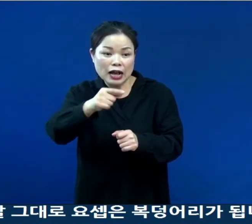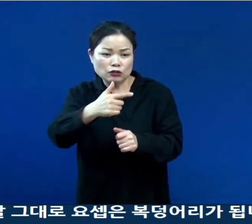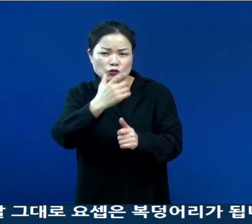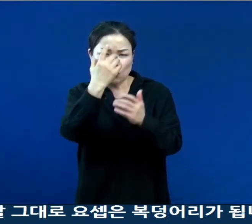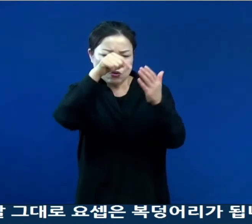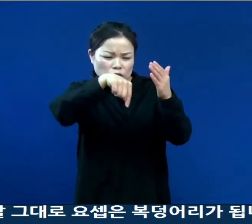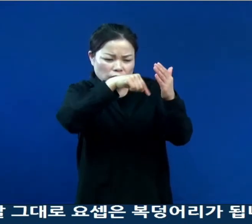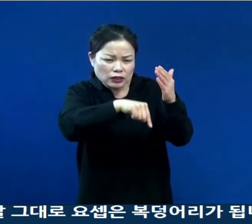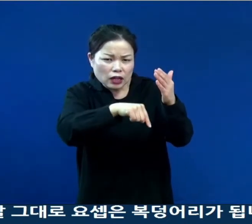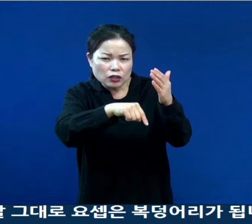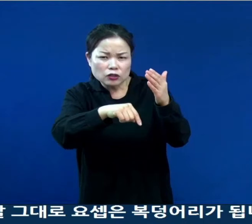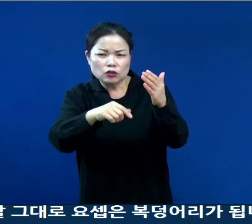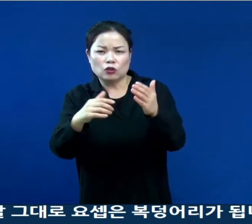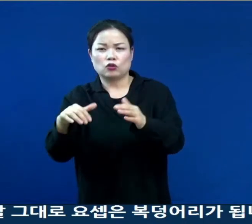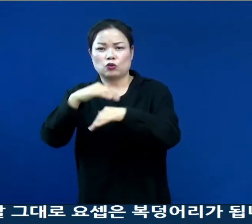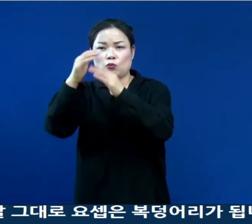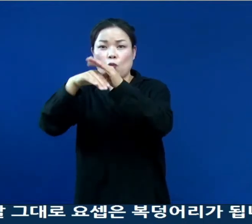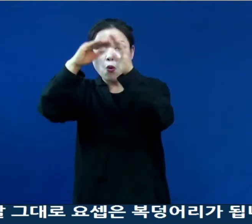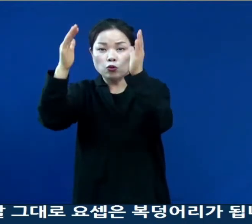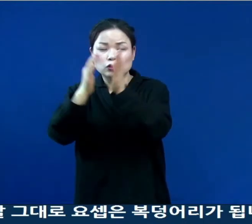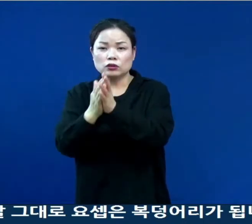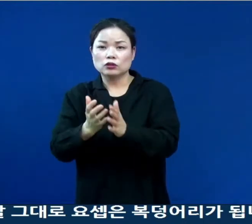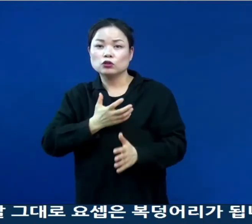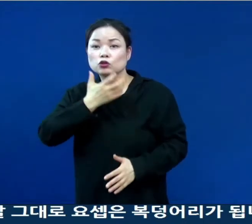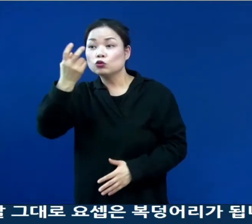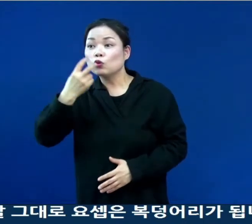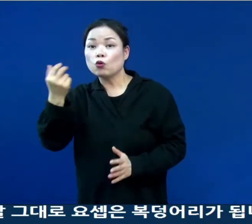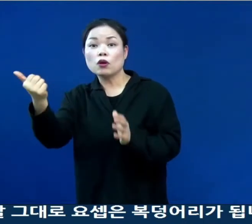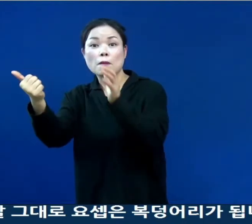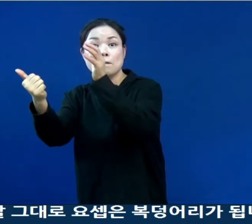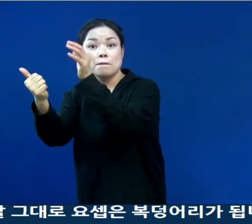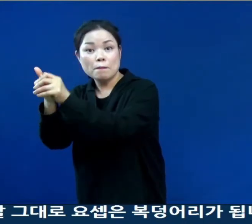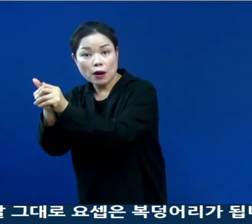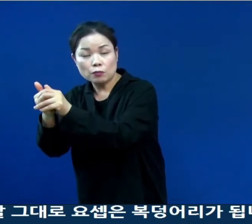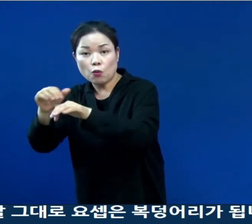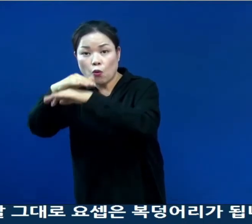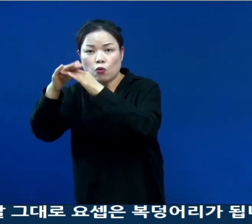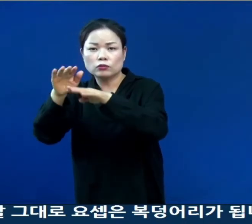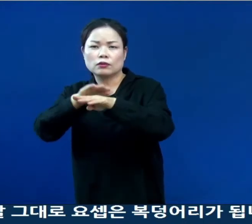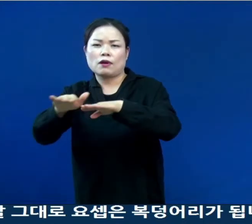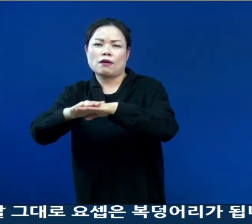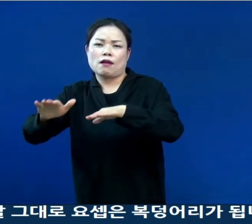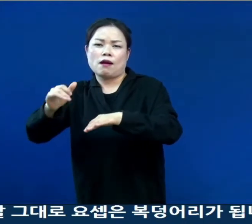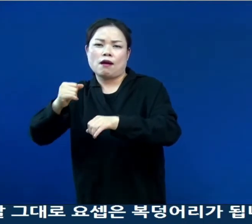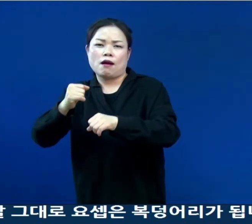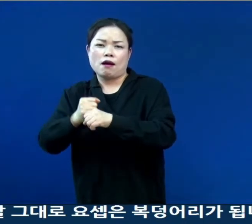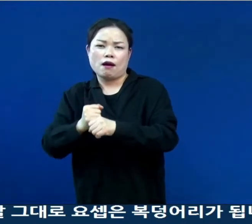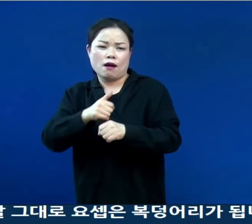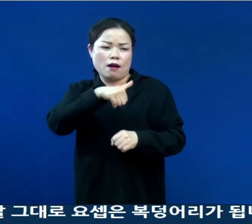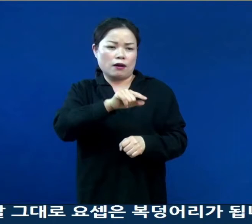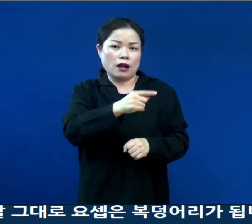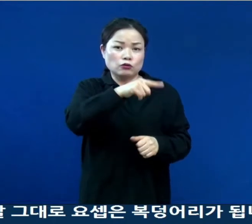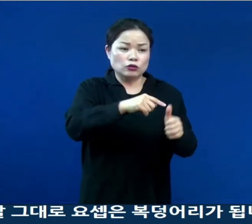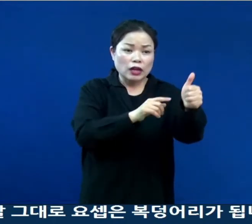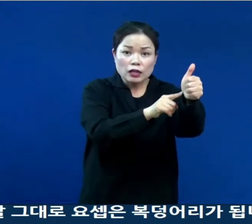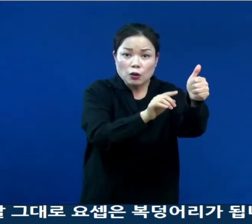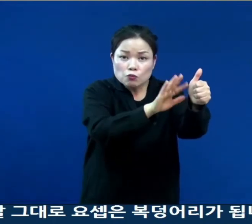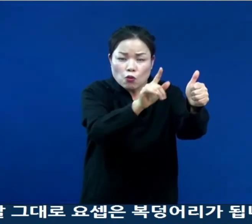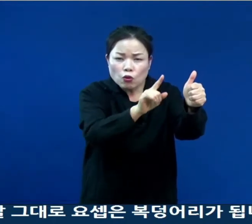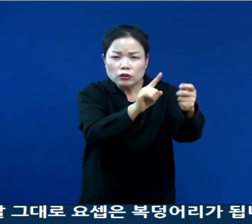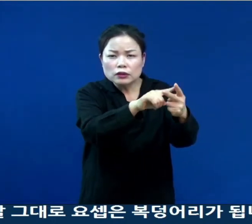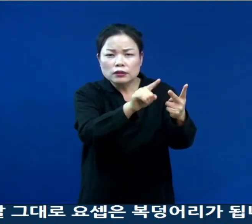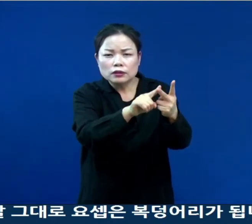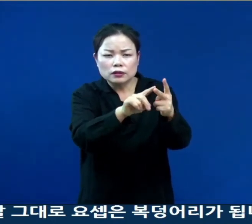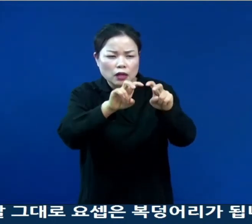옥중 제수를 다 요셉의 손에 맡김으로 그 제반 사물을 요셉이 처리하고 간수장은 그의 손에 맡긴 것을